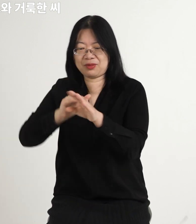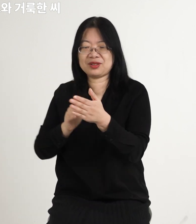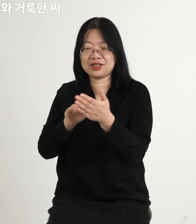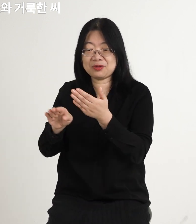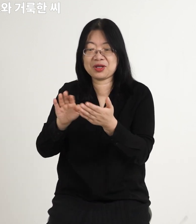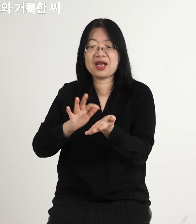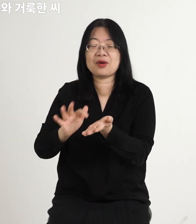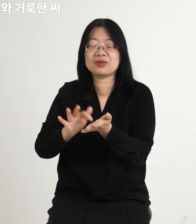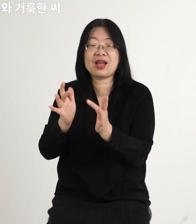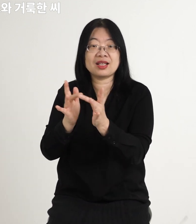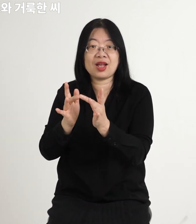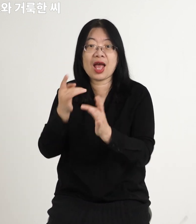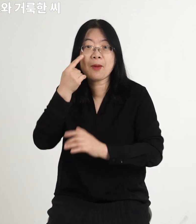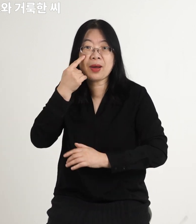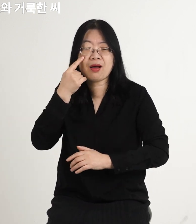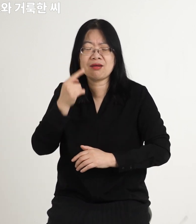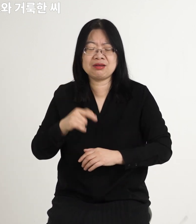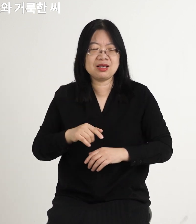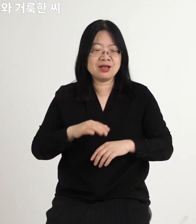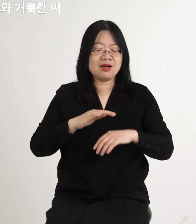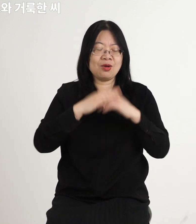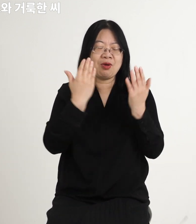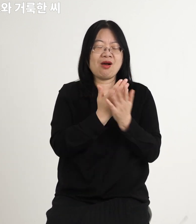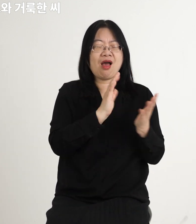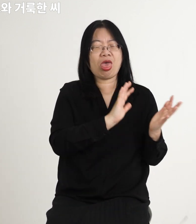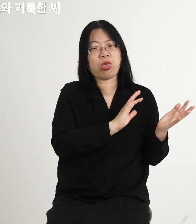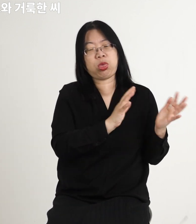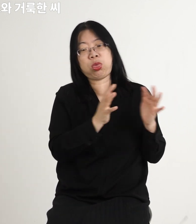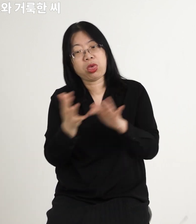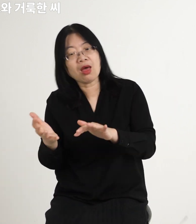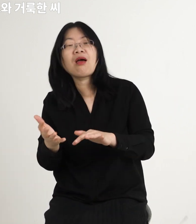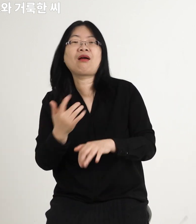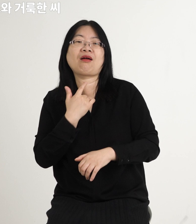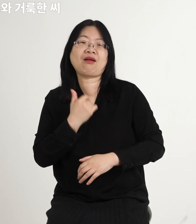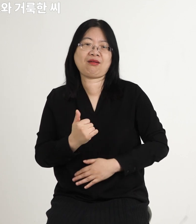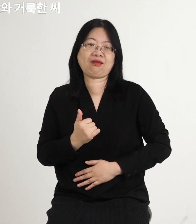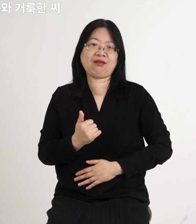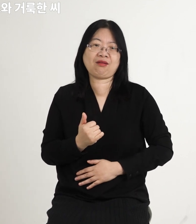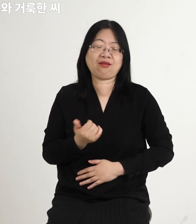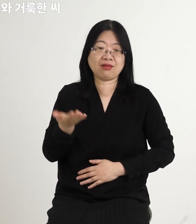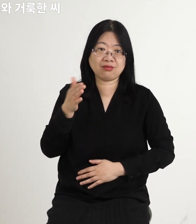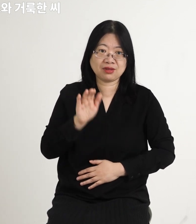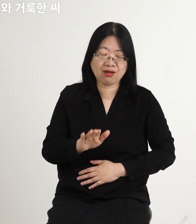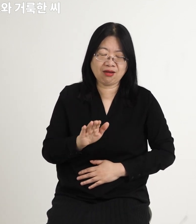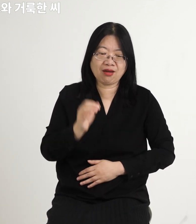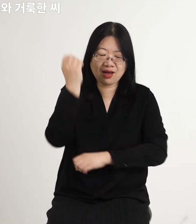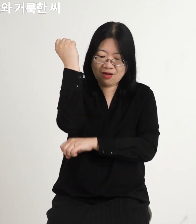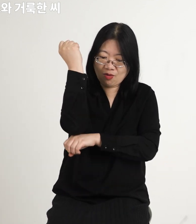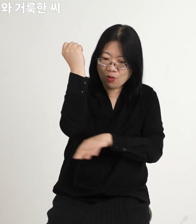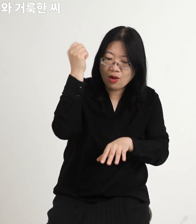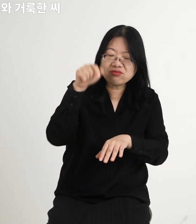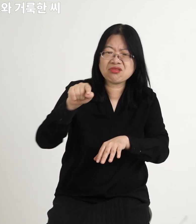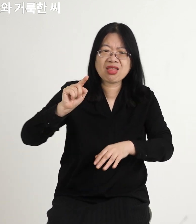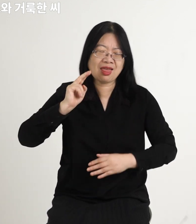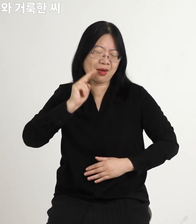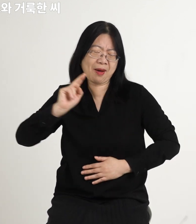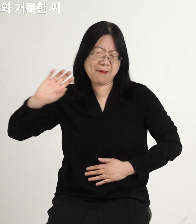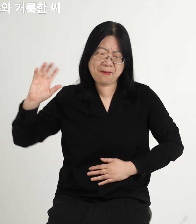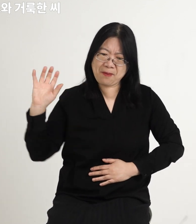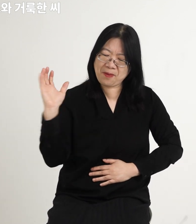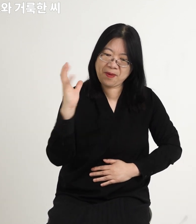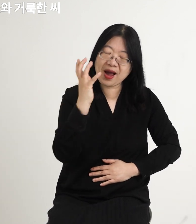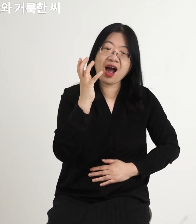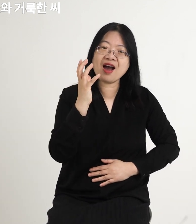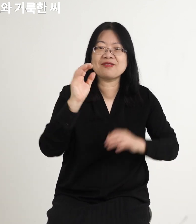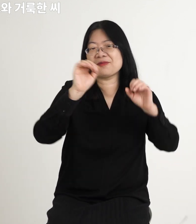그때는 뭐 다 쓸고 지나갔어요. 근데 그루터기는 그런 태풍에도 흔들리지 않아요. 근데